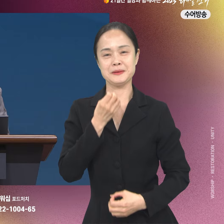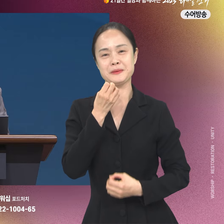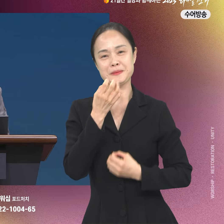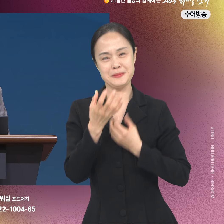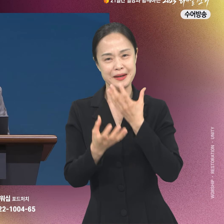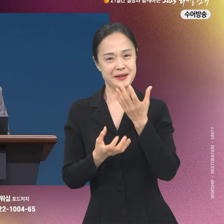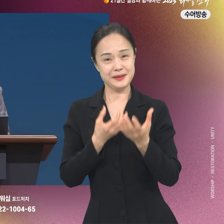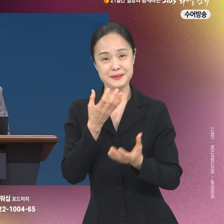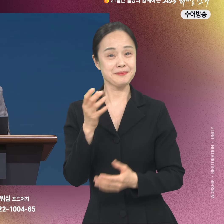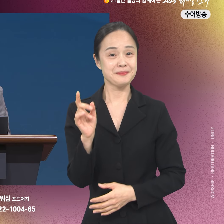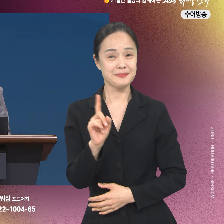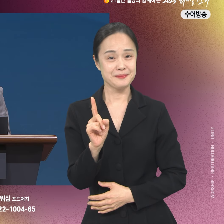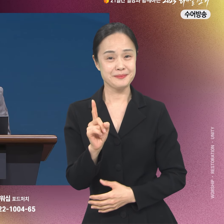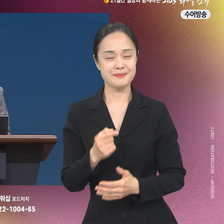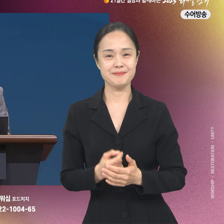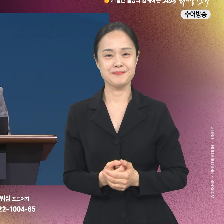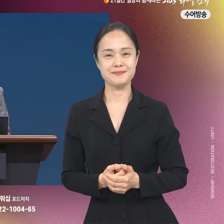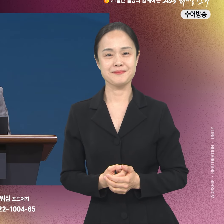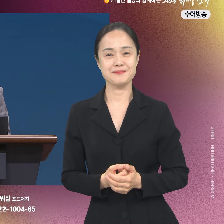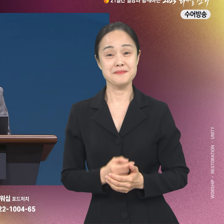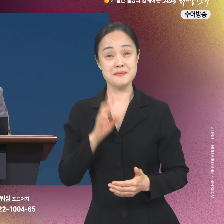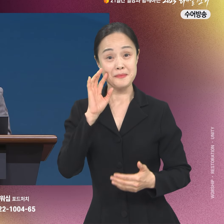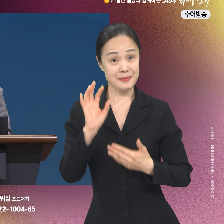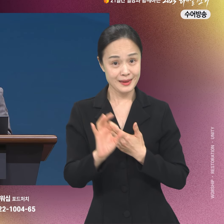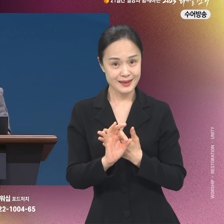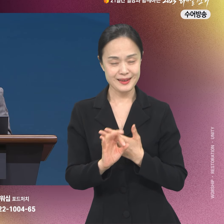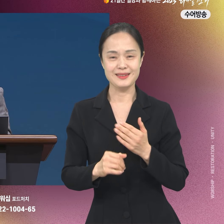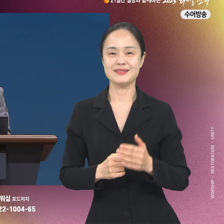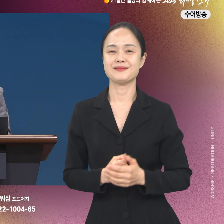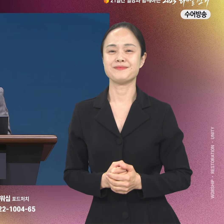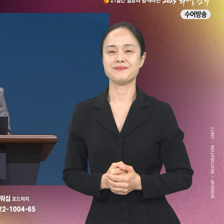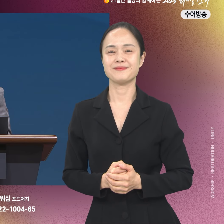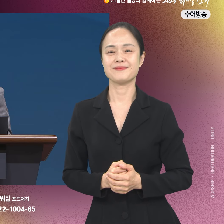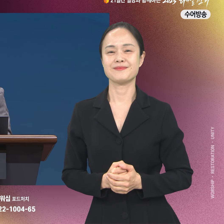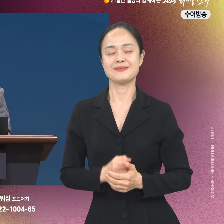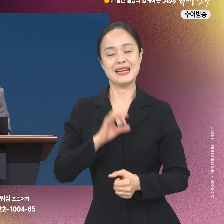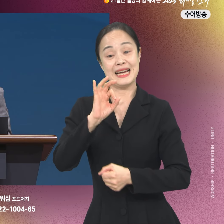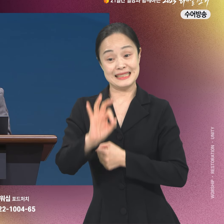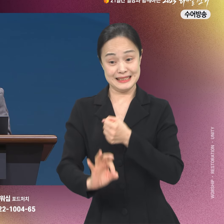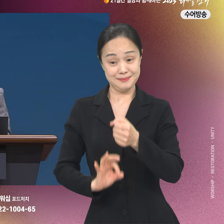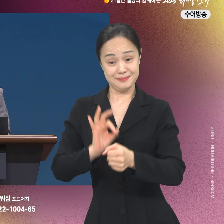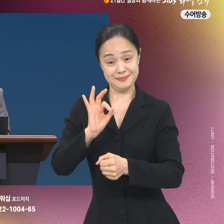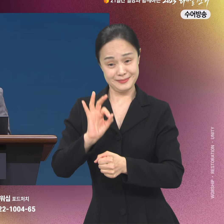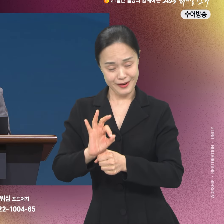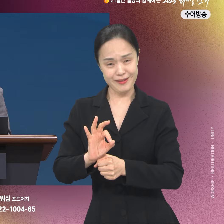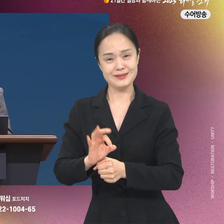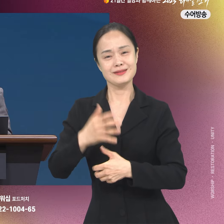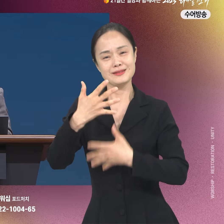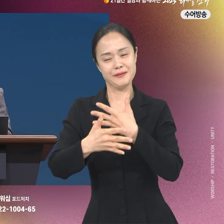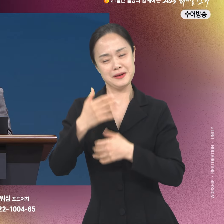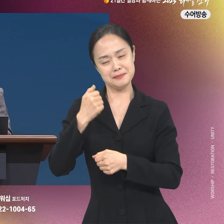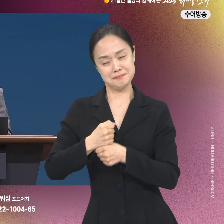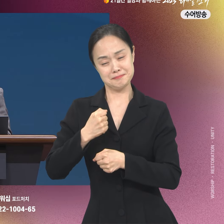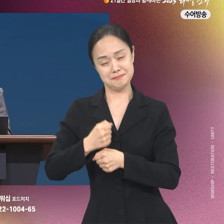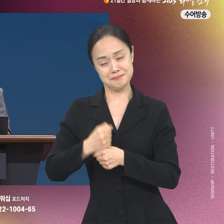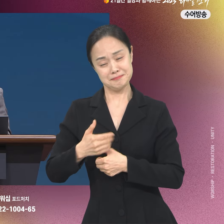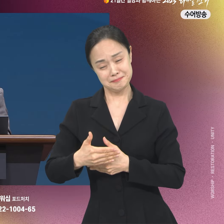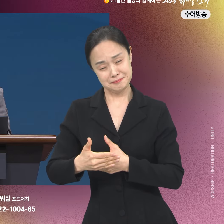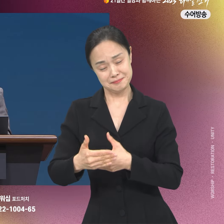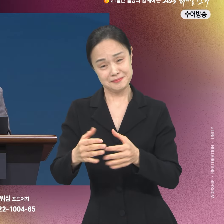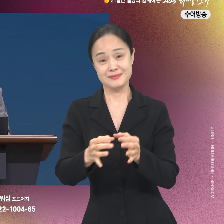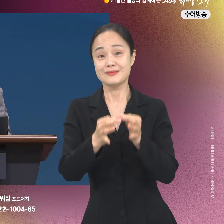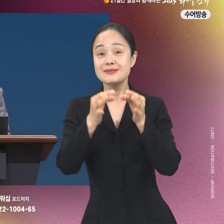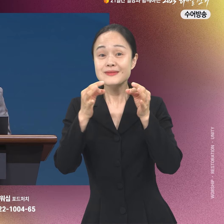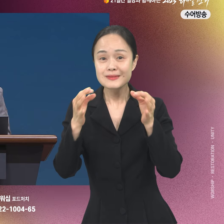고백컨대 10년 내내 온전히 신실한 사명감으로 똘똘 뭉쳐서